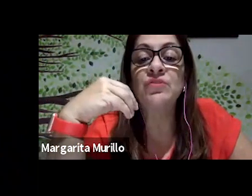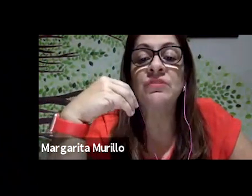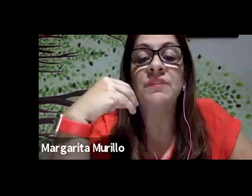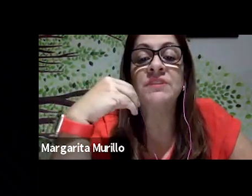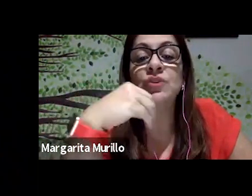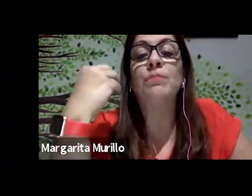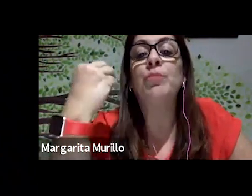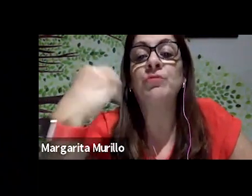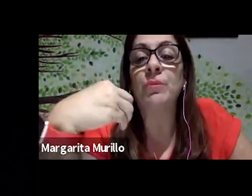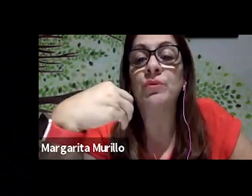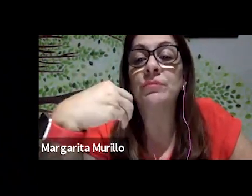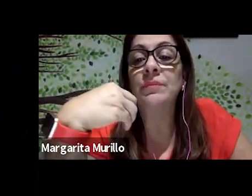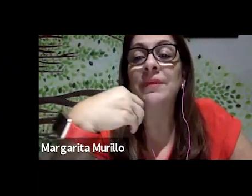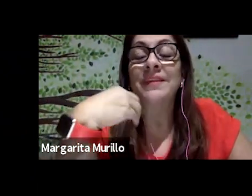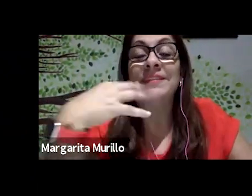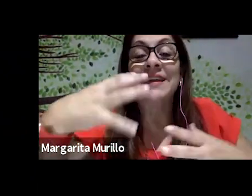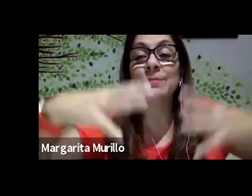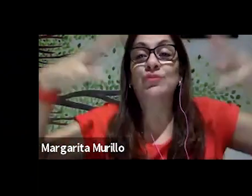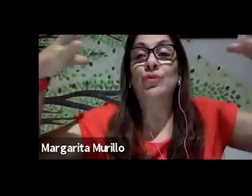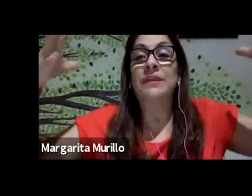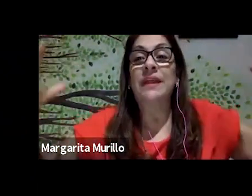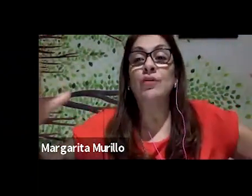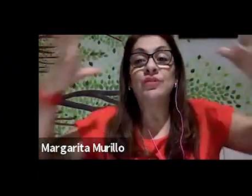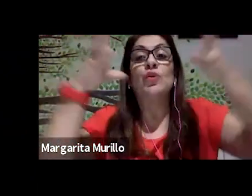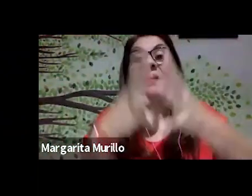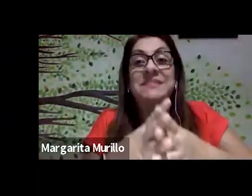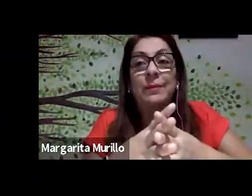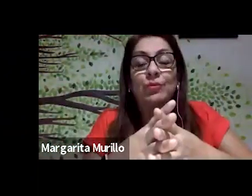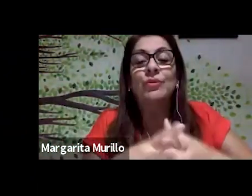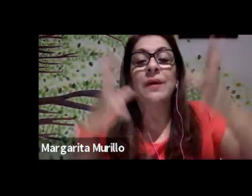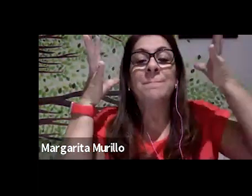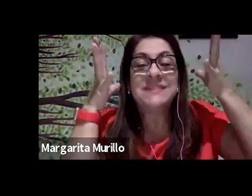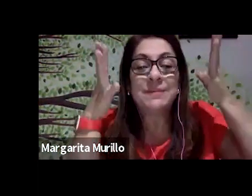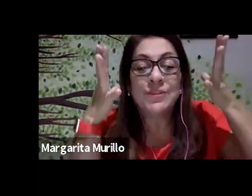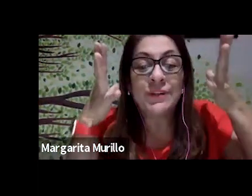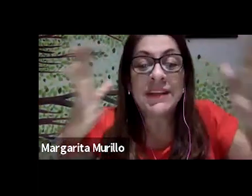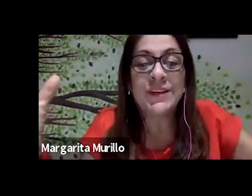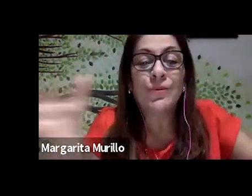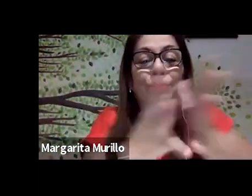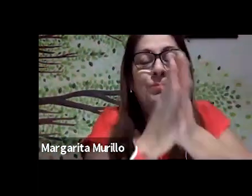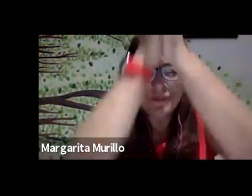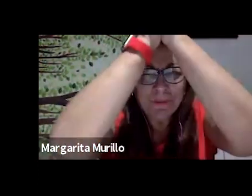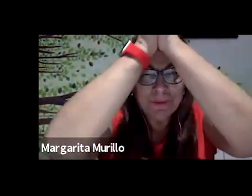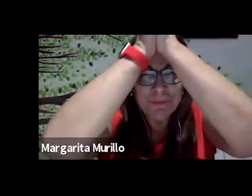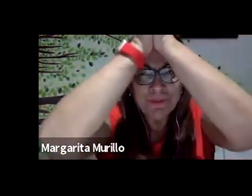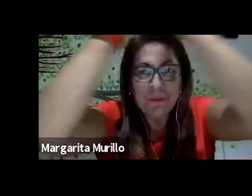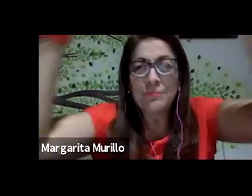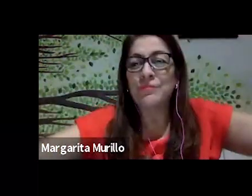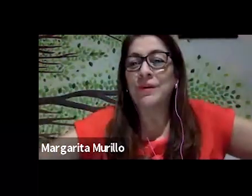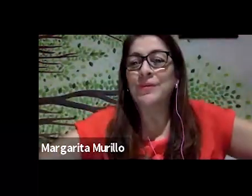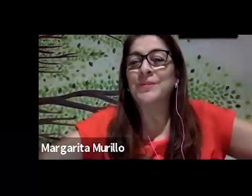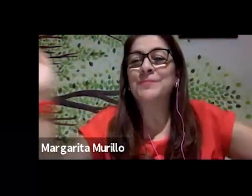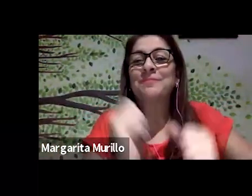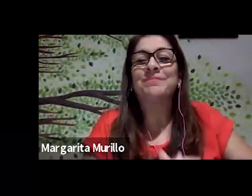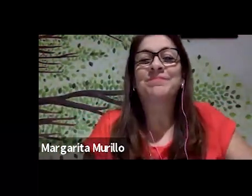generar espacios de reflexión por favor nacemos con generarlo si no pensamos pensamiento crítico por favor por favor